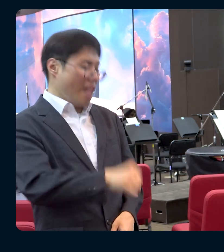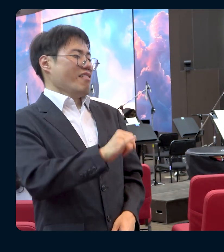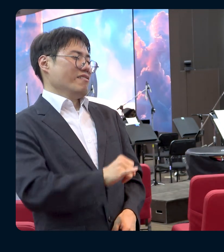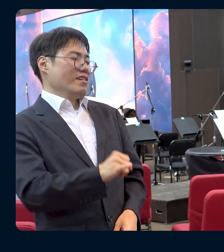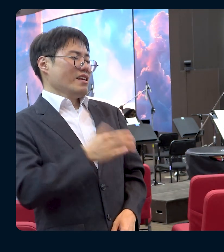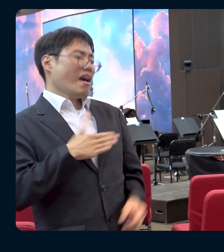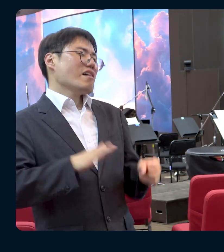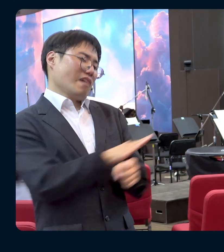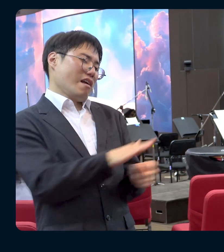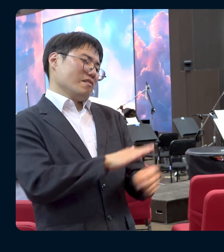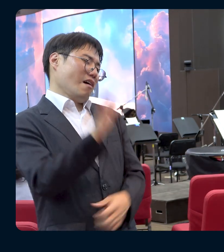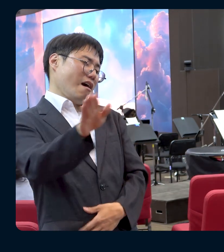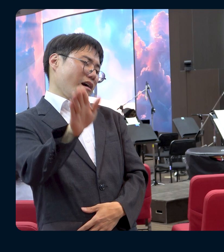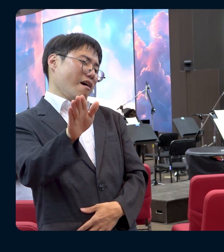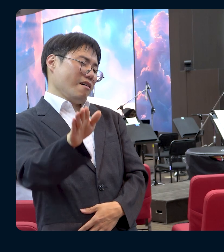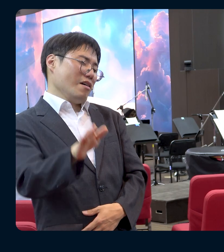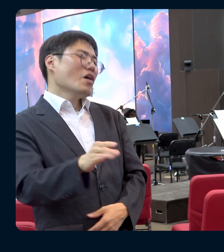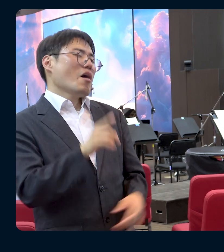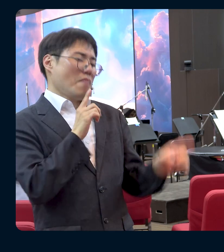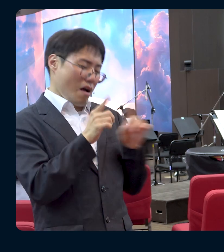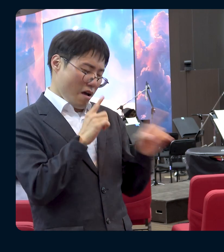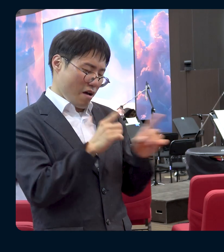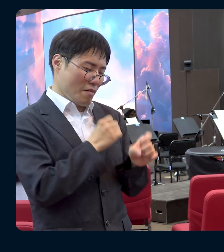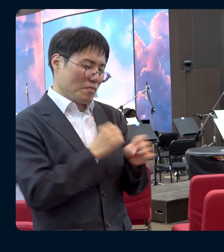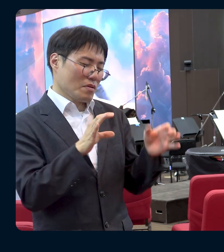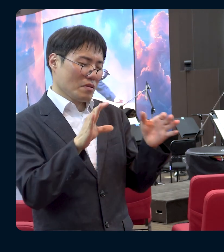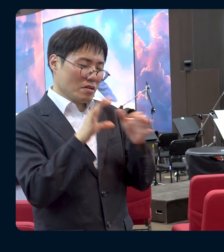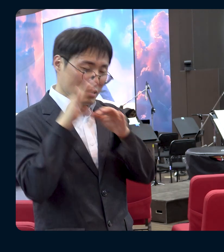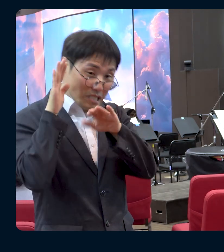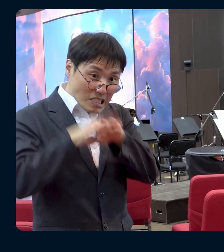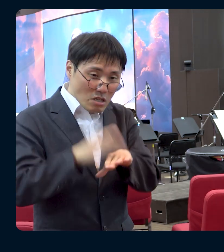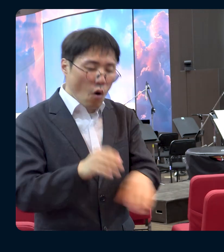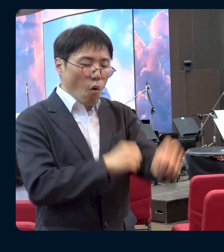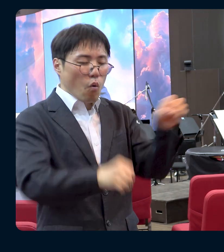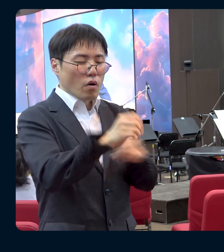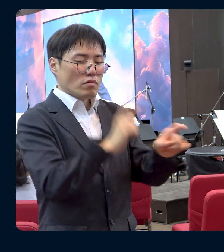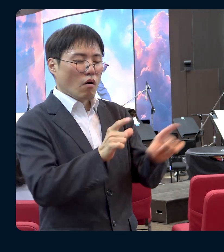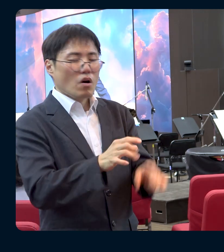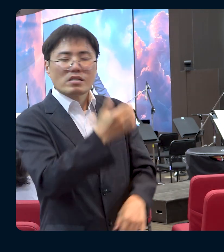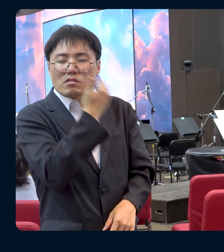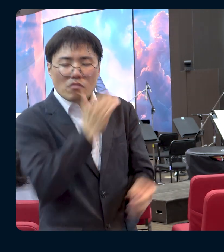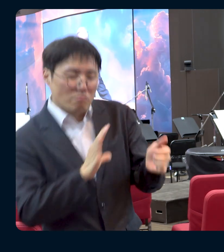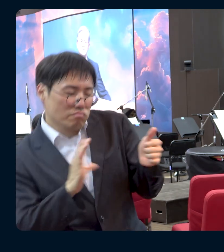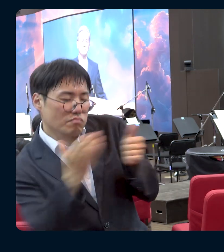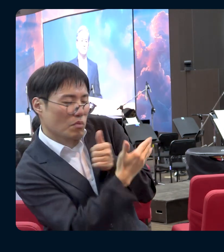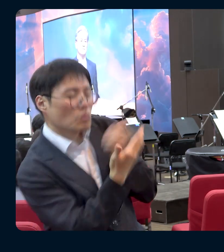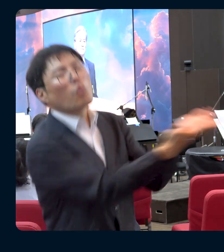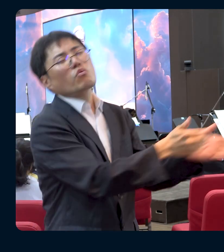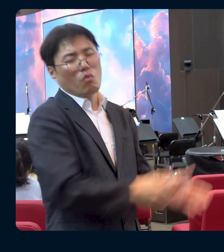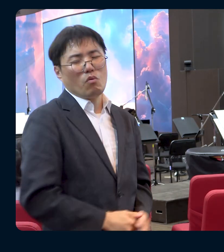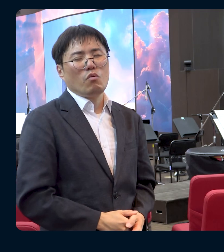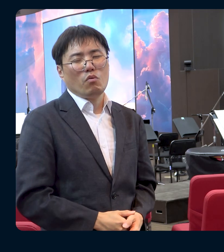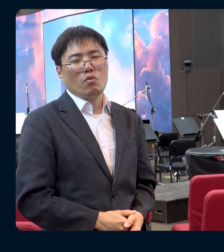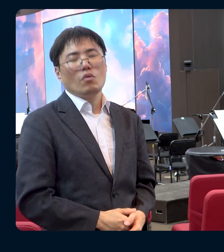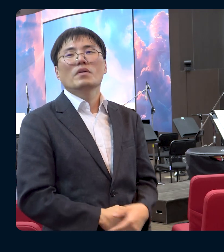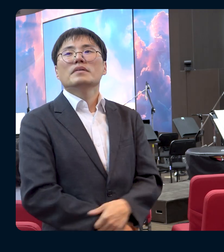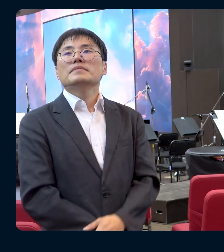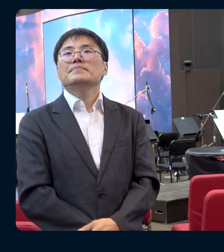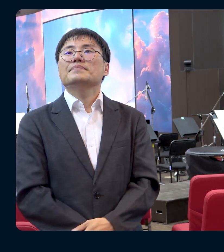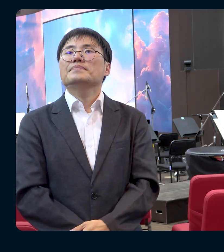내 아들, 내 딸, 내 사람이라고 그렇게 말씀하시면서 친히 오히려 수치를 감당하셨던